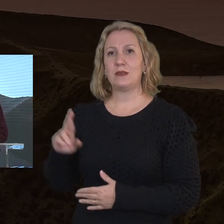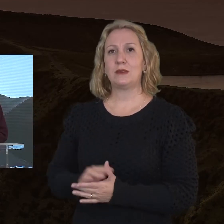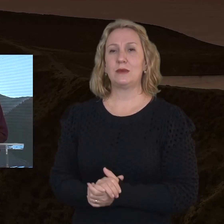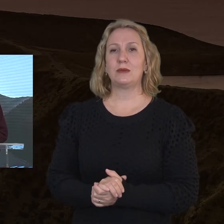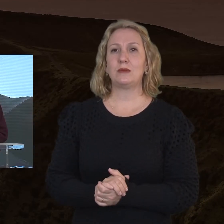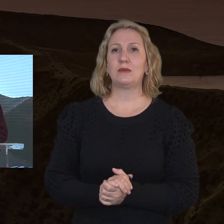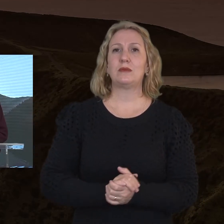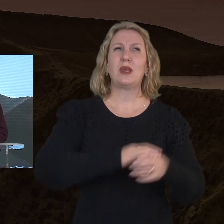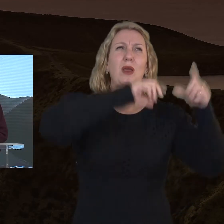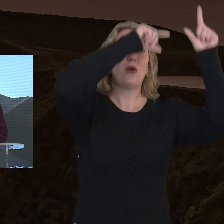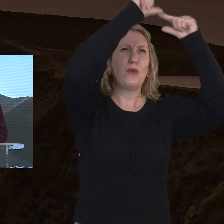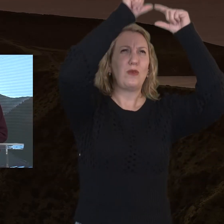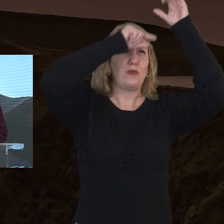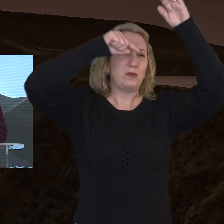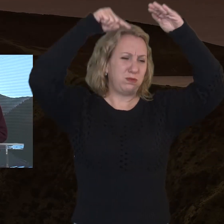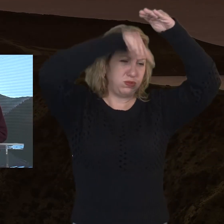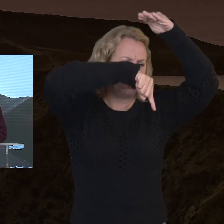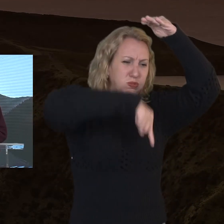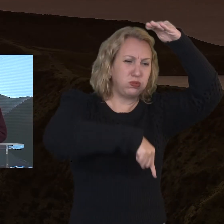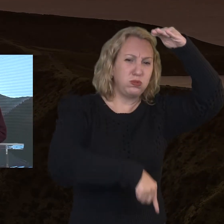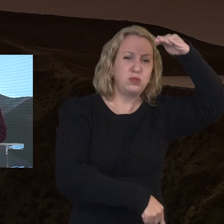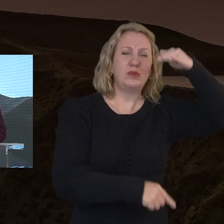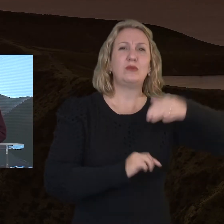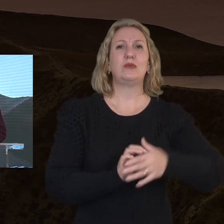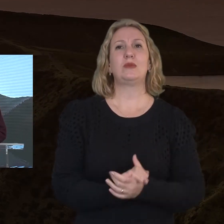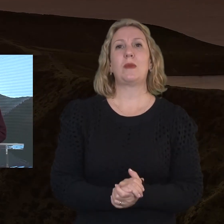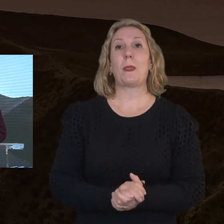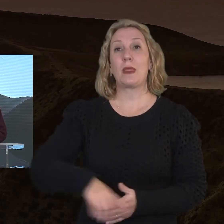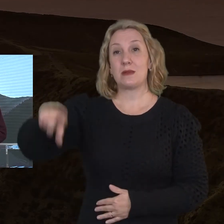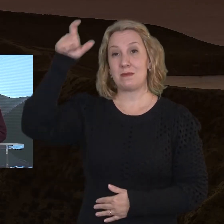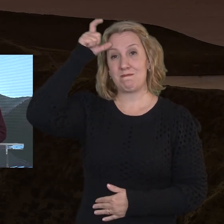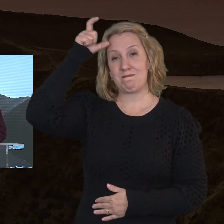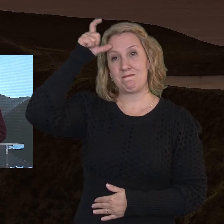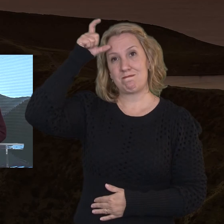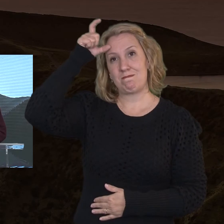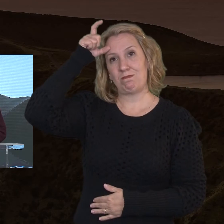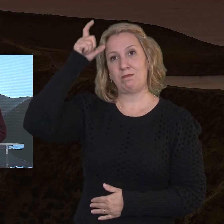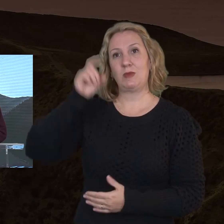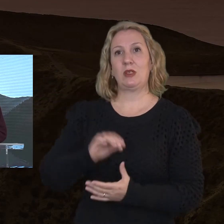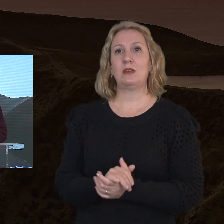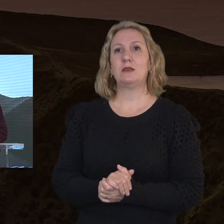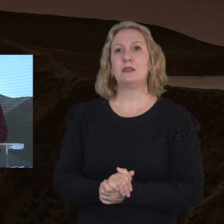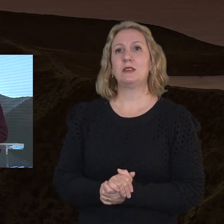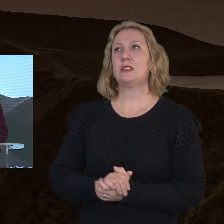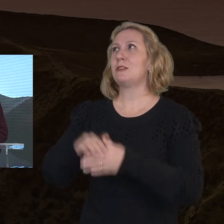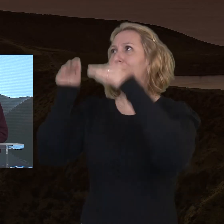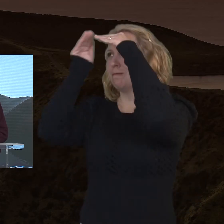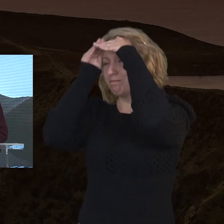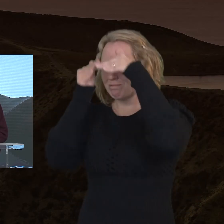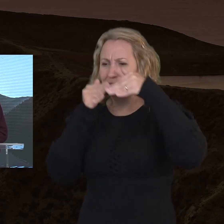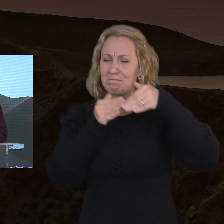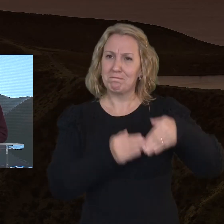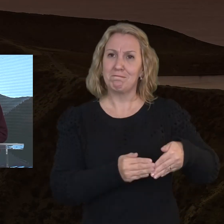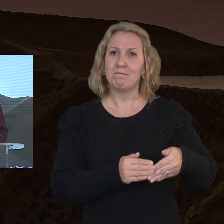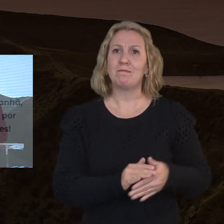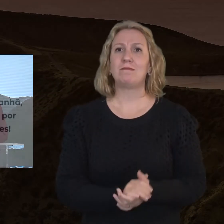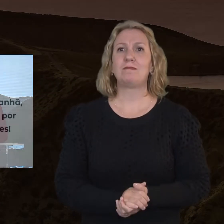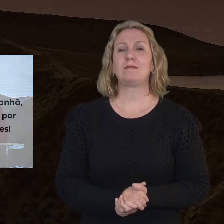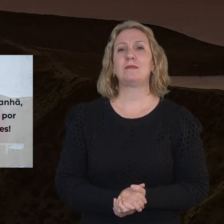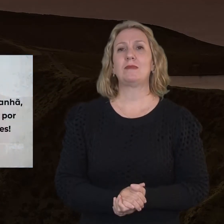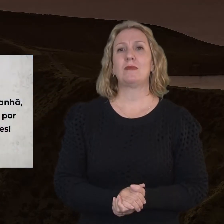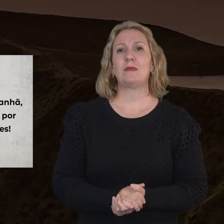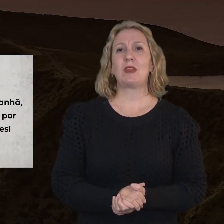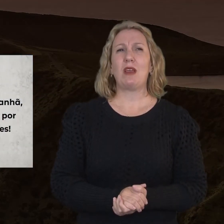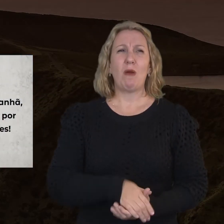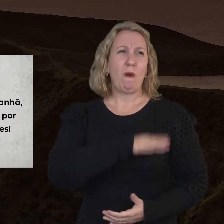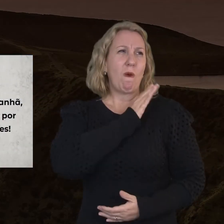foste lançado por terra tu que debilitavas as nações esse era satanás na sua rebelião contra deus tu dizias no teu